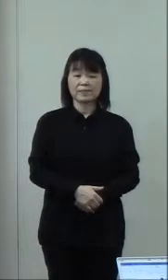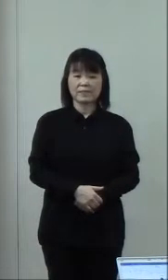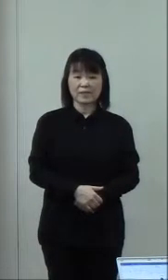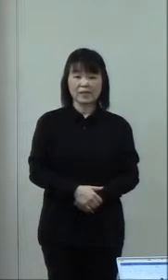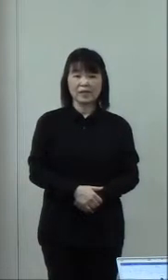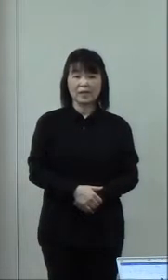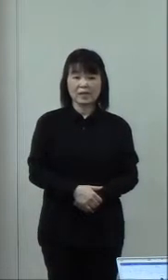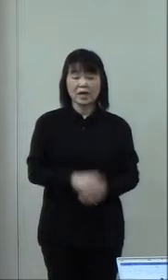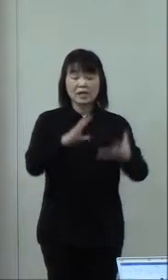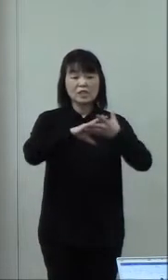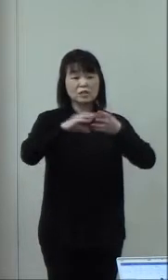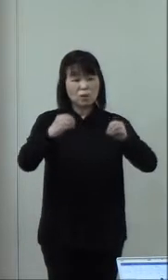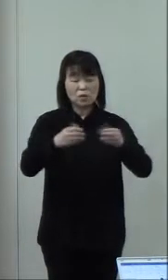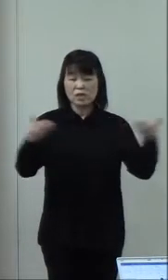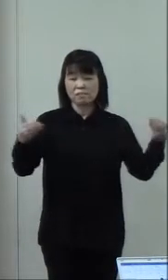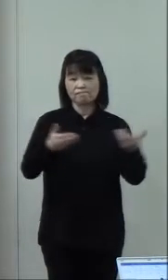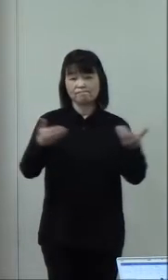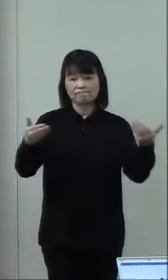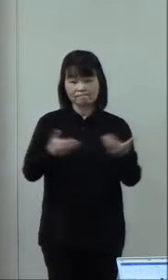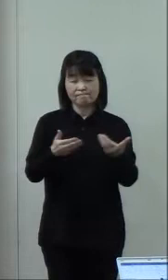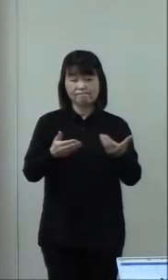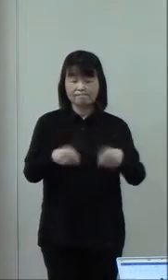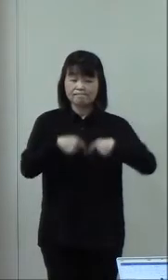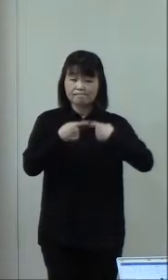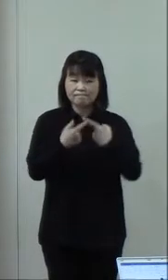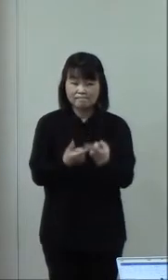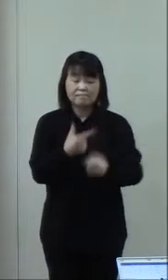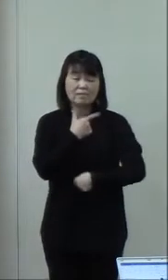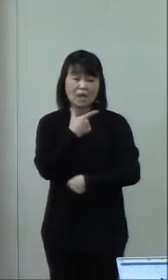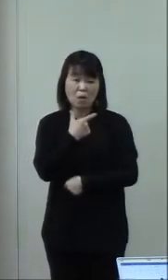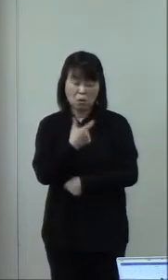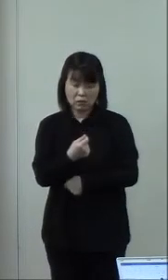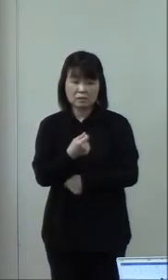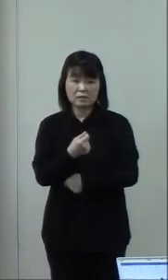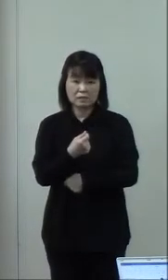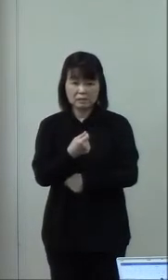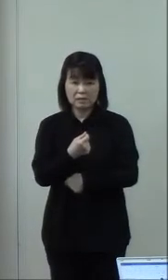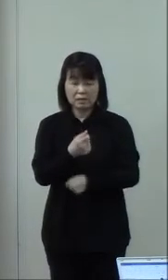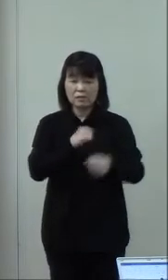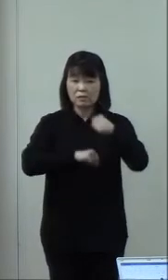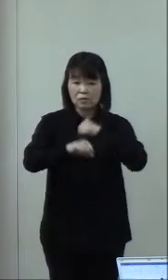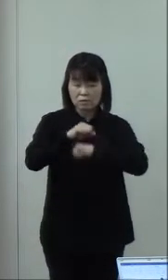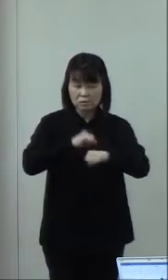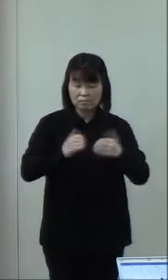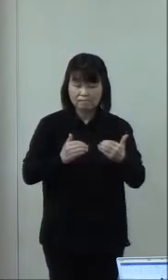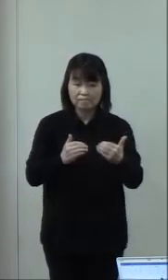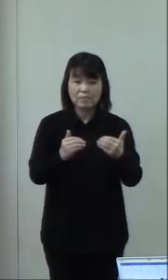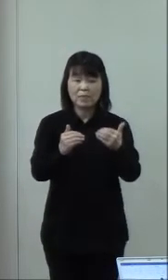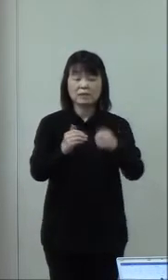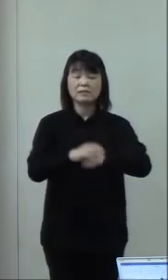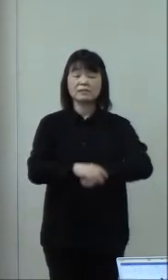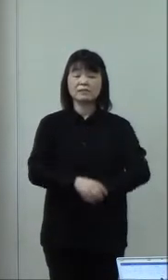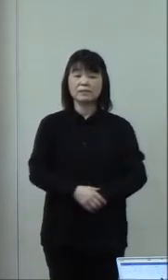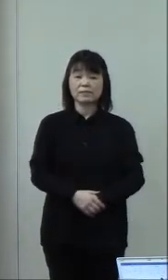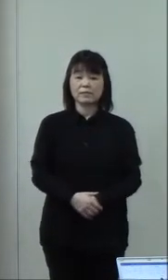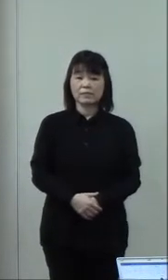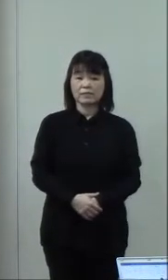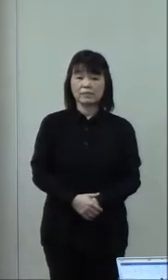就職していただけるような、そのような取り組みをしっかりとしてまいりたいというふうに思っております。